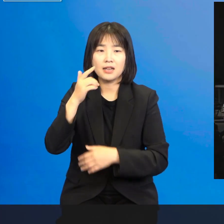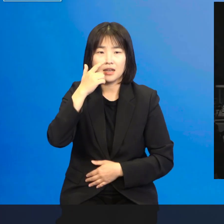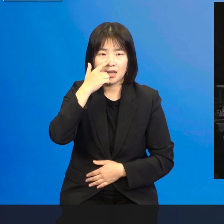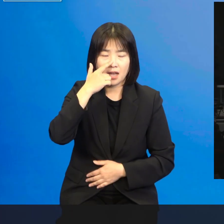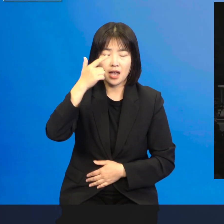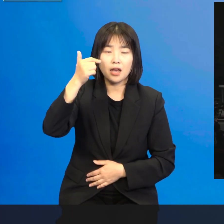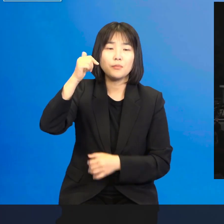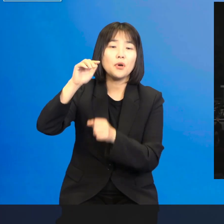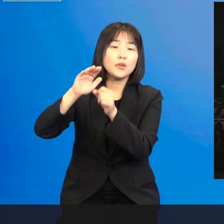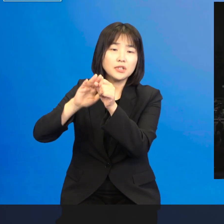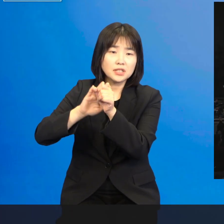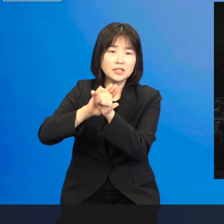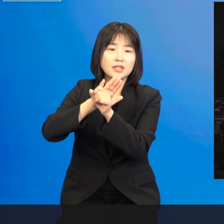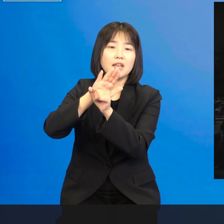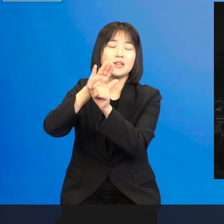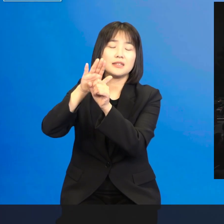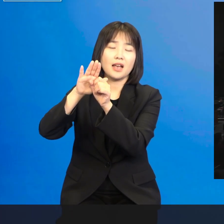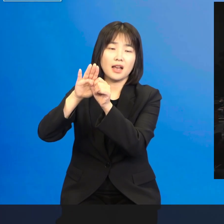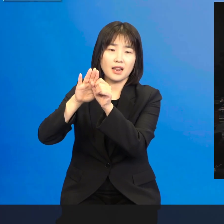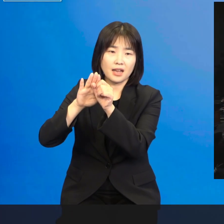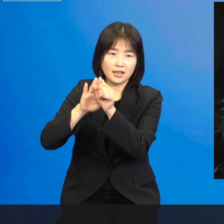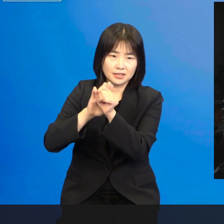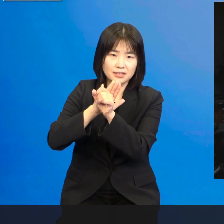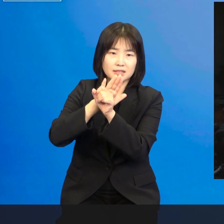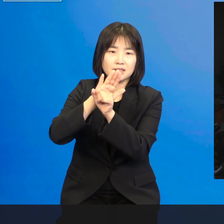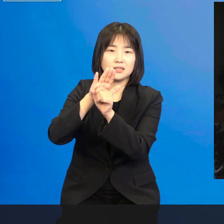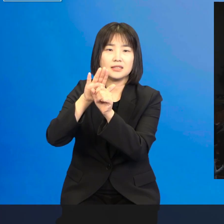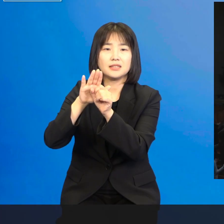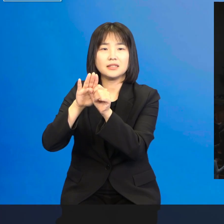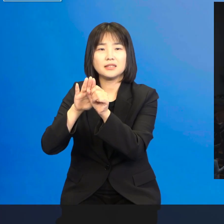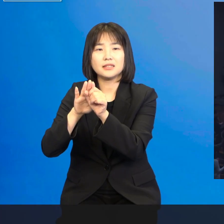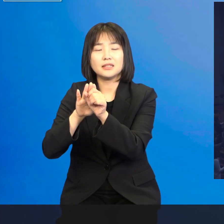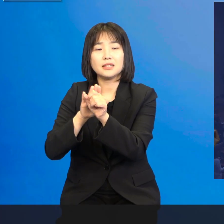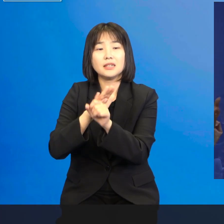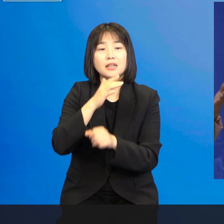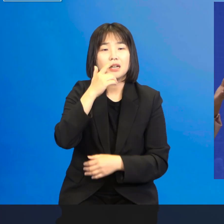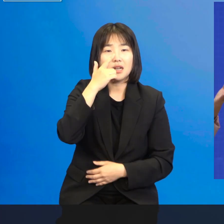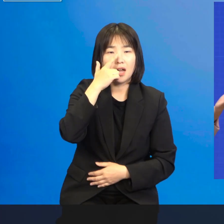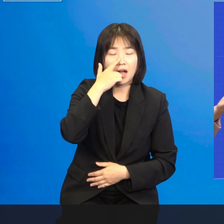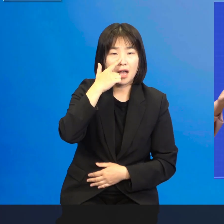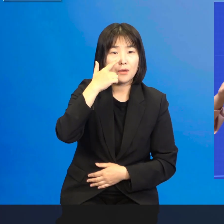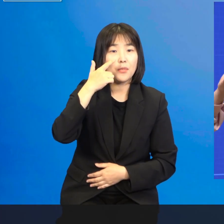노래하라, 아버지의 사랑을,